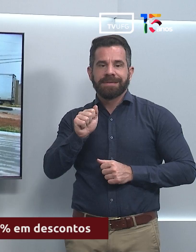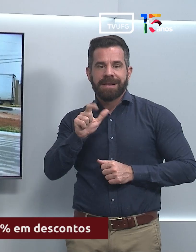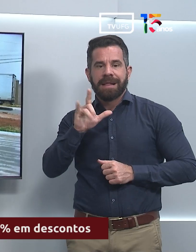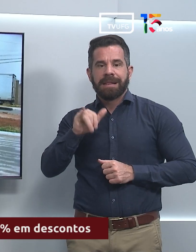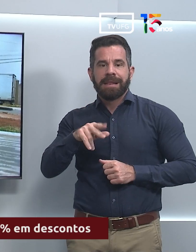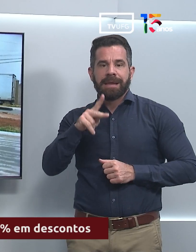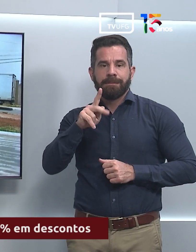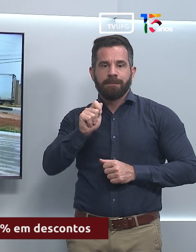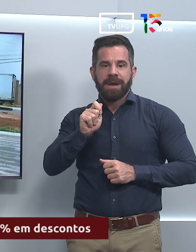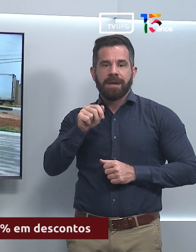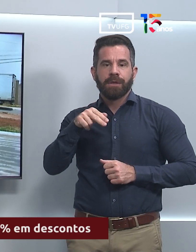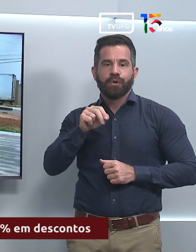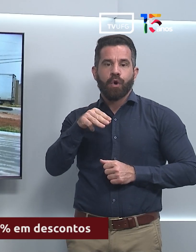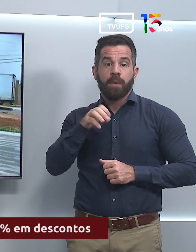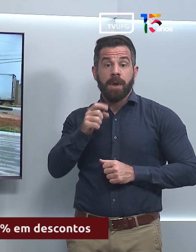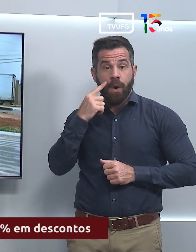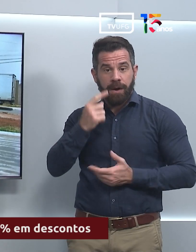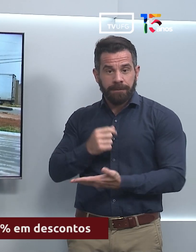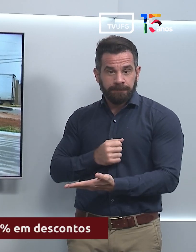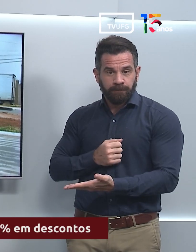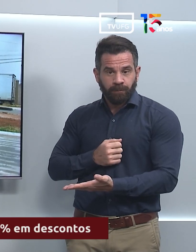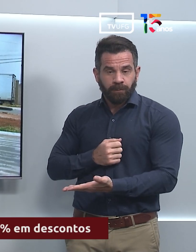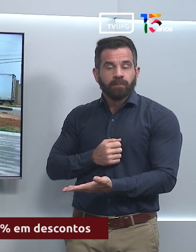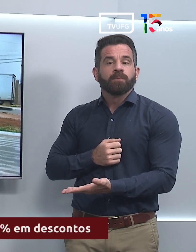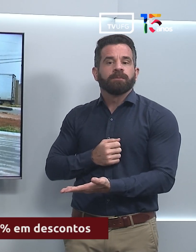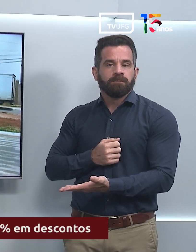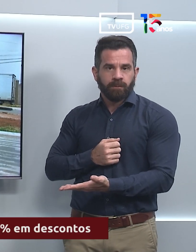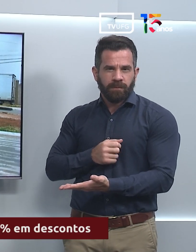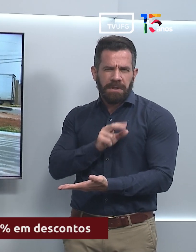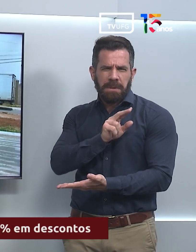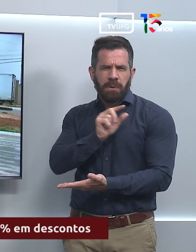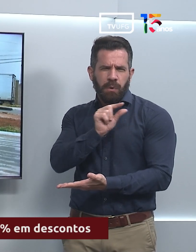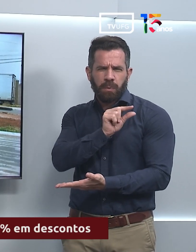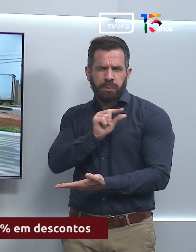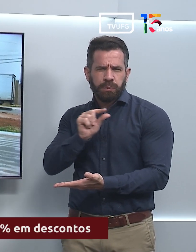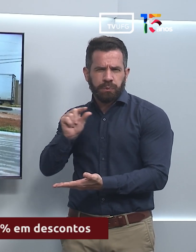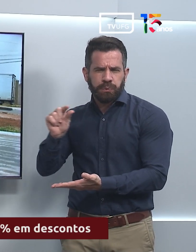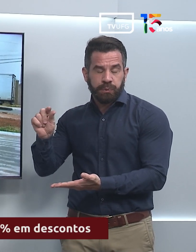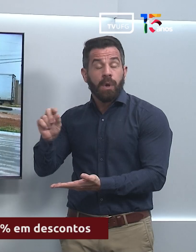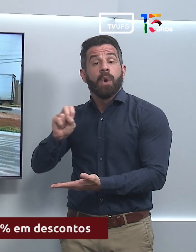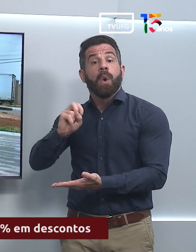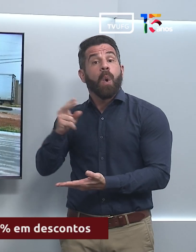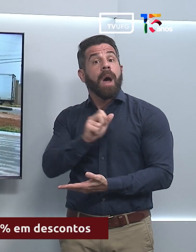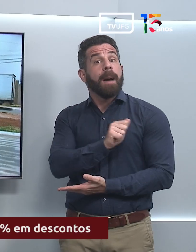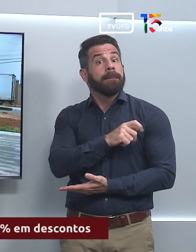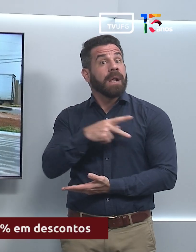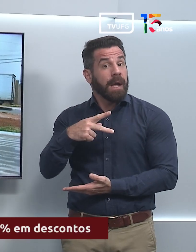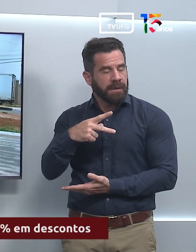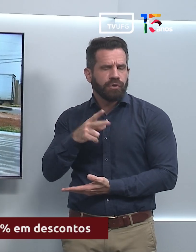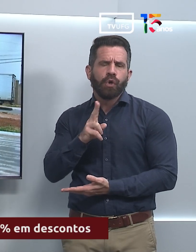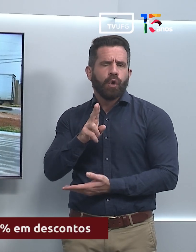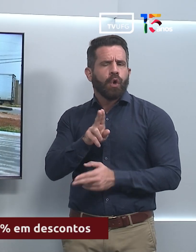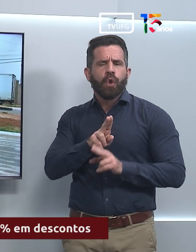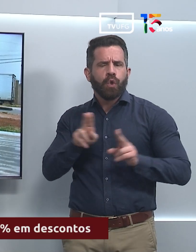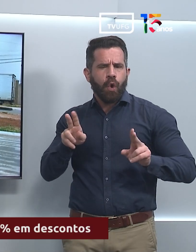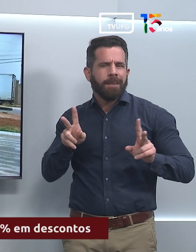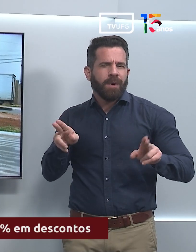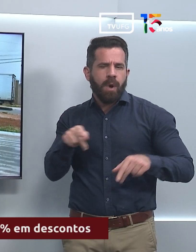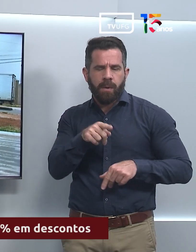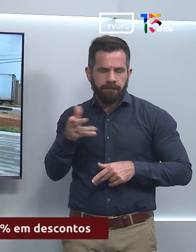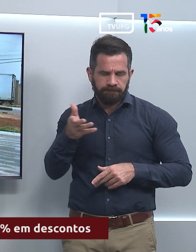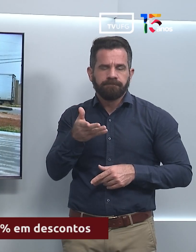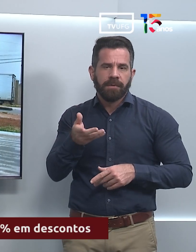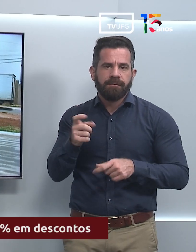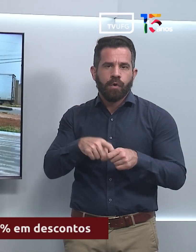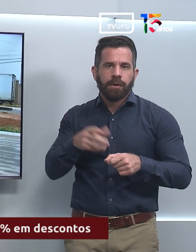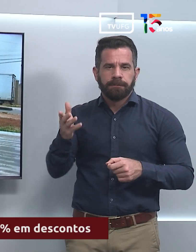Serazalimpanome.com.br, ou então você pode acessar essas ofertas pelo aplicativo que tem o nome de Serasa. Volto com